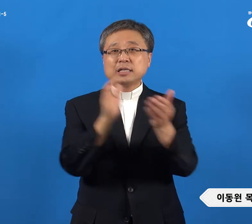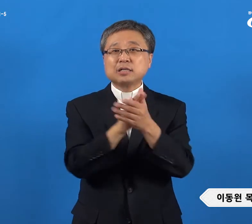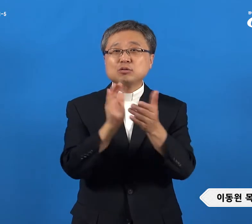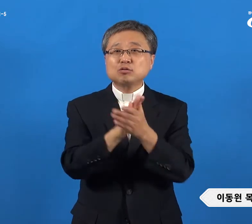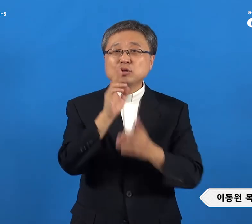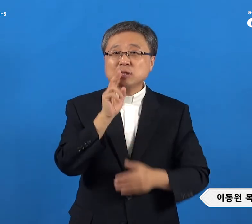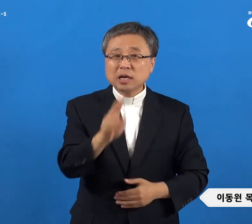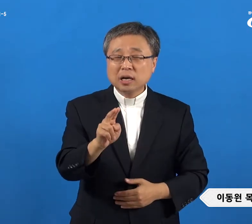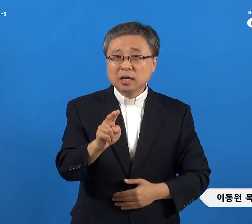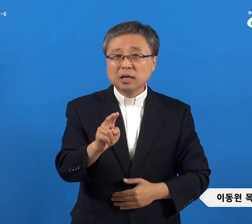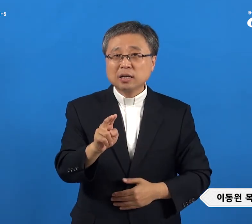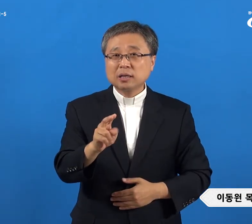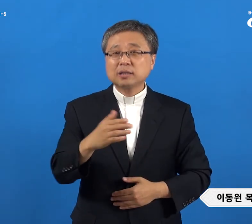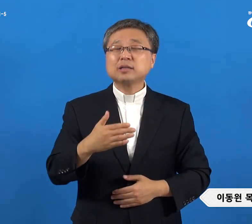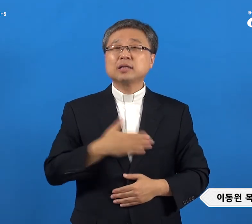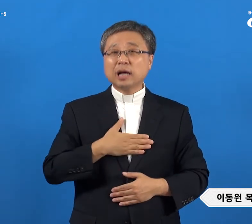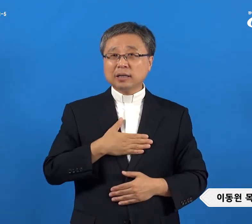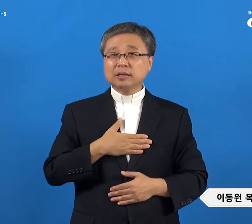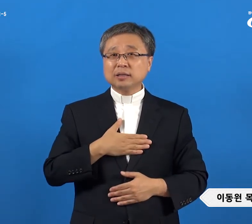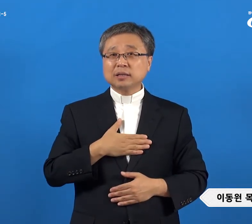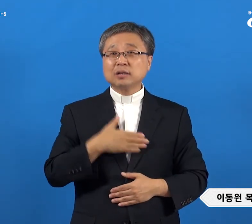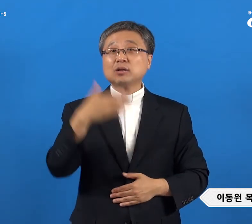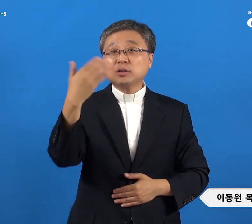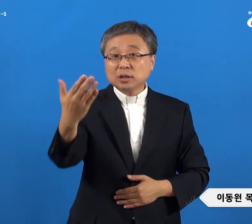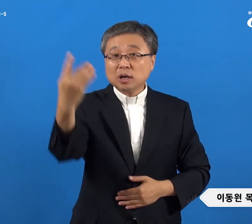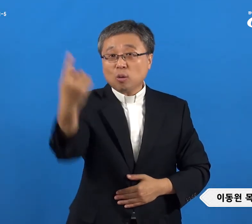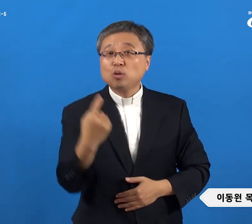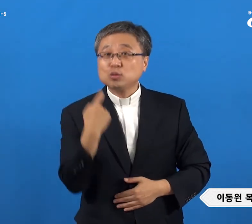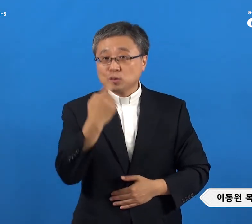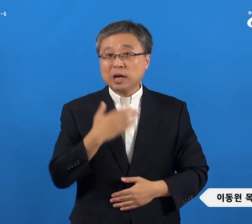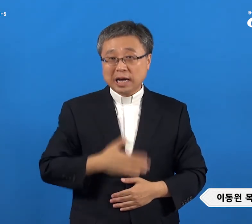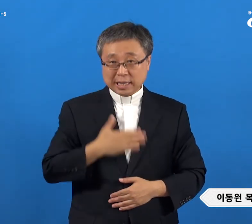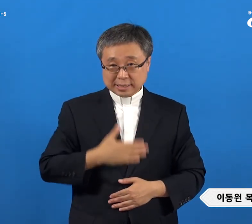친구야, 난 네가 올 줄 알았지.